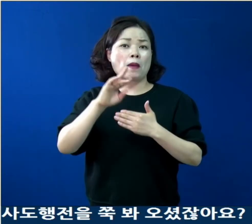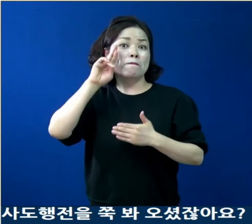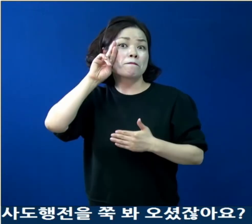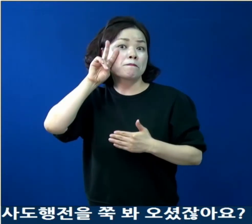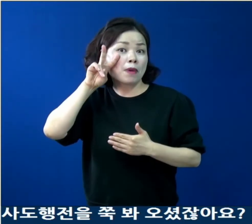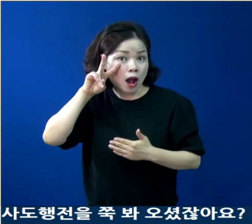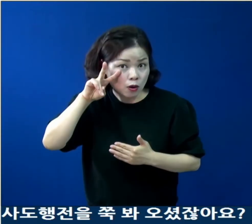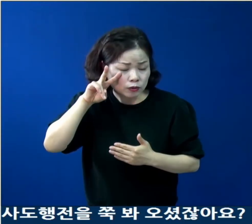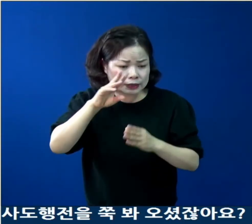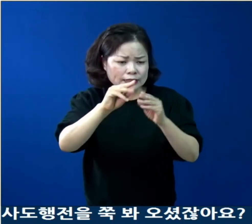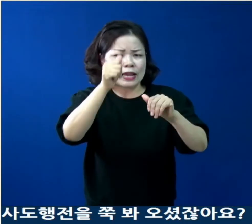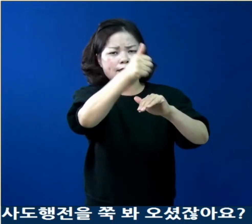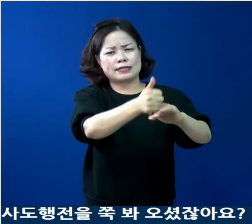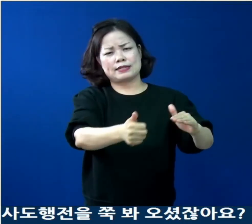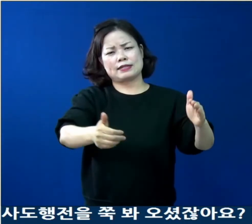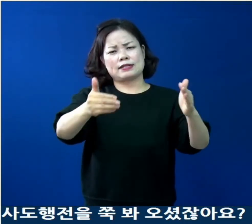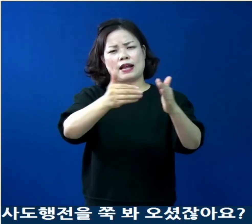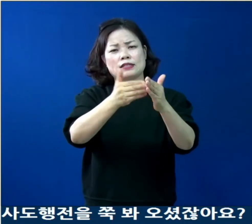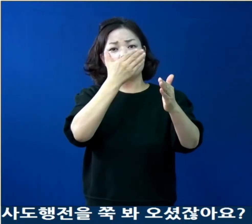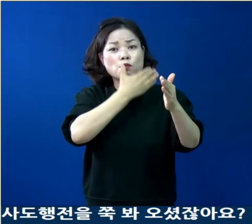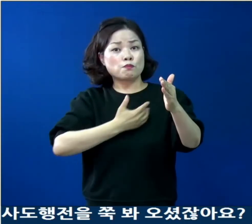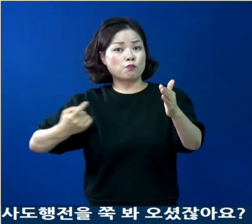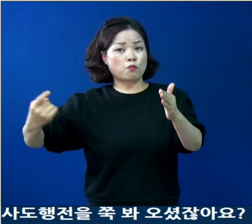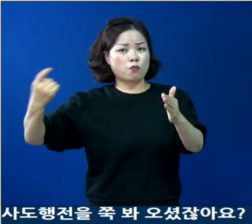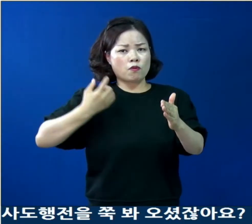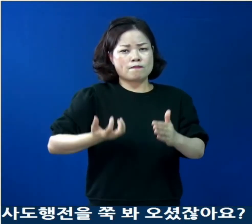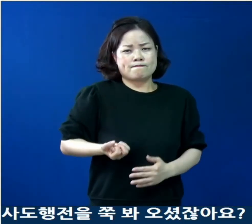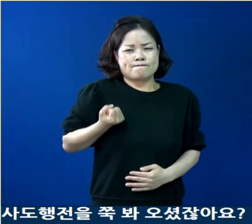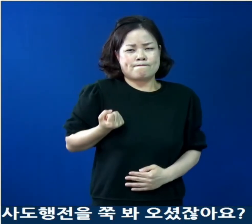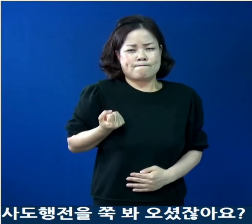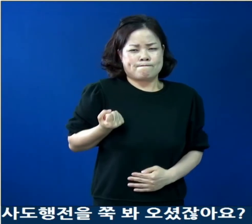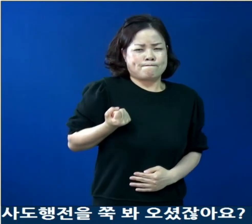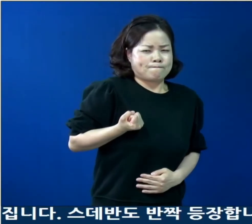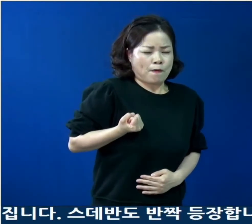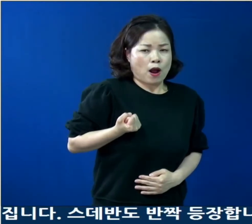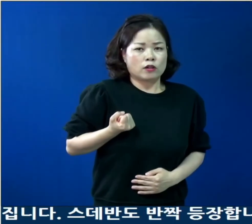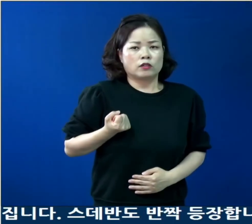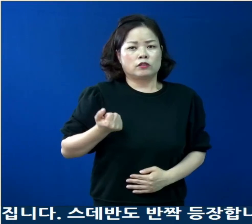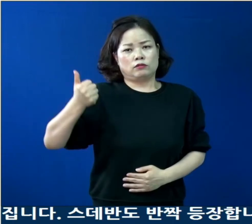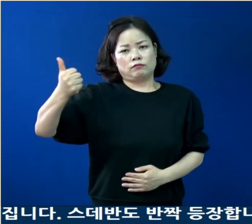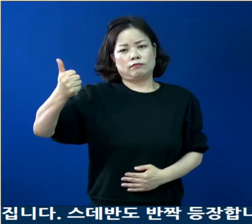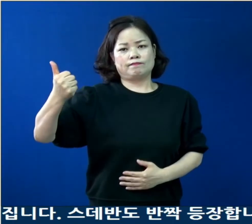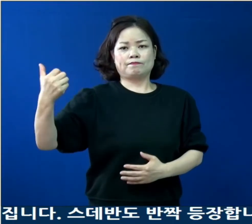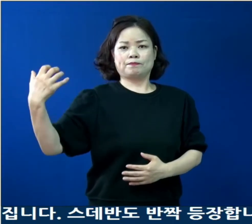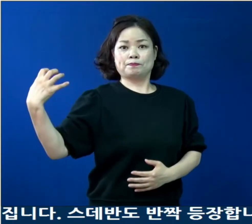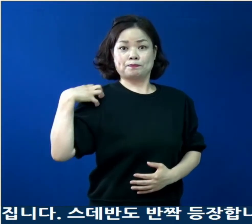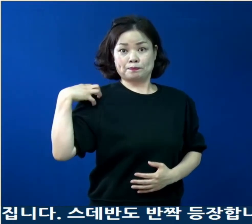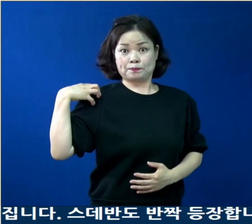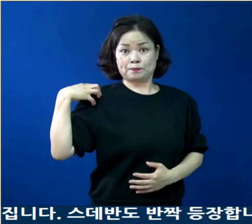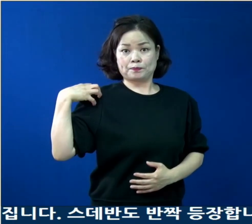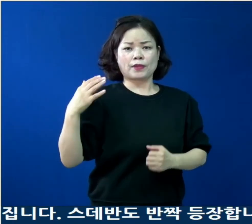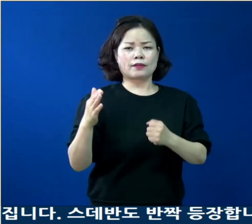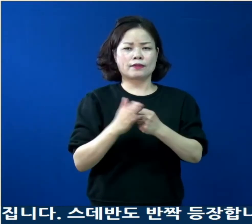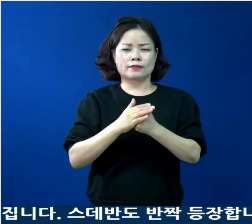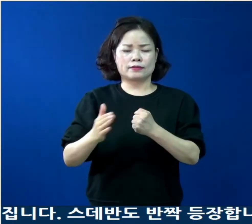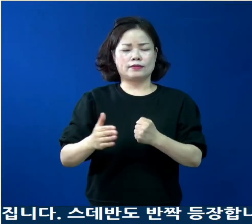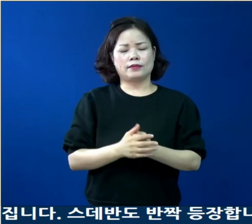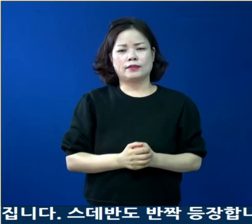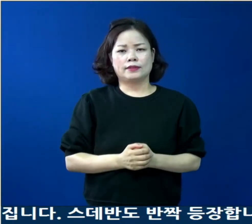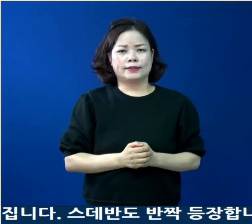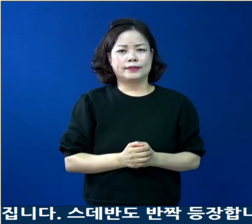바울이 땅 끝까지 복음을 들고 가는 데 있어서 주된 역할을 감당했기 때문에